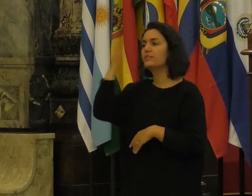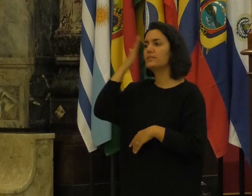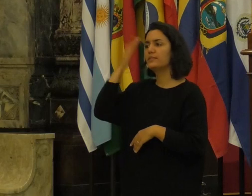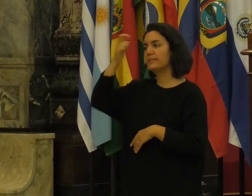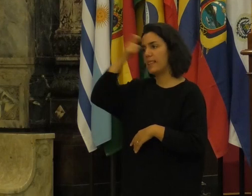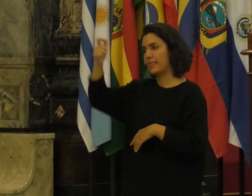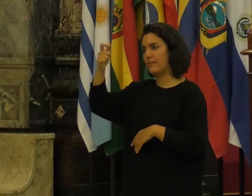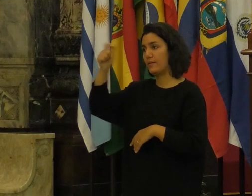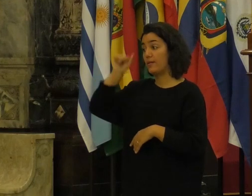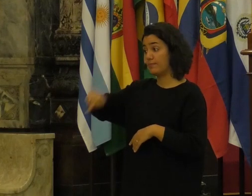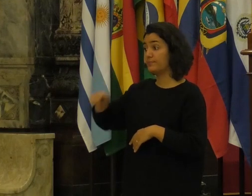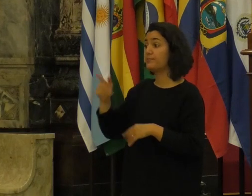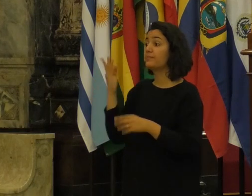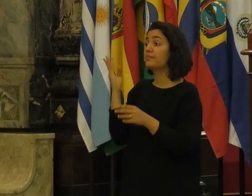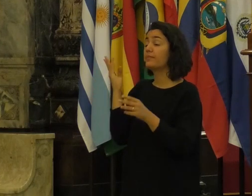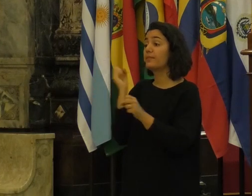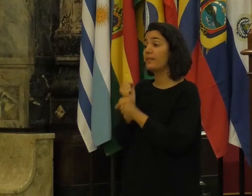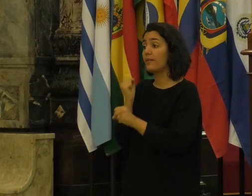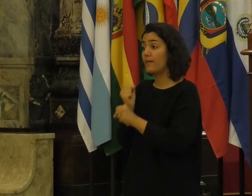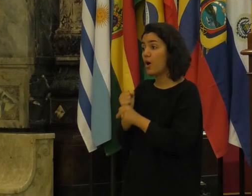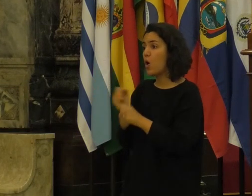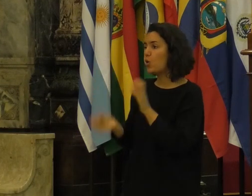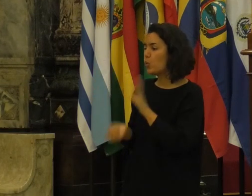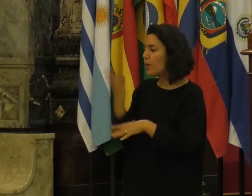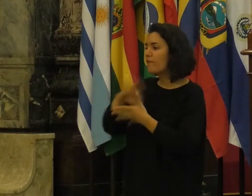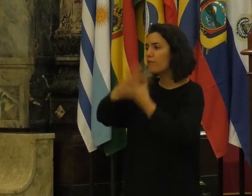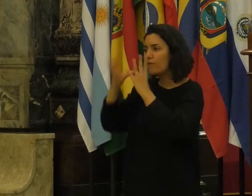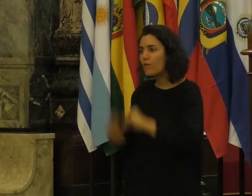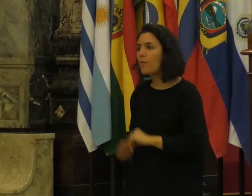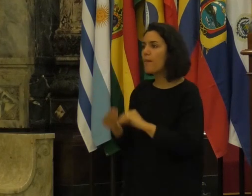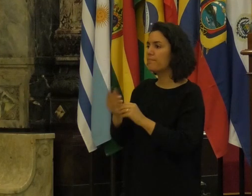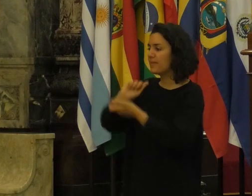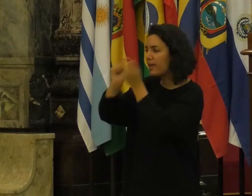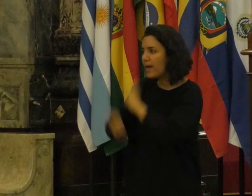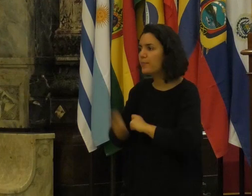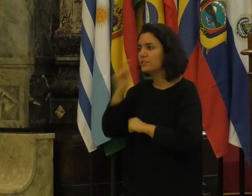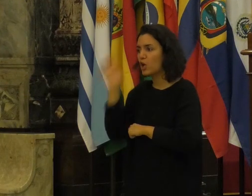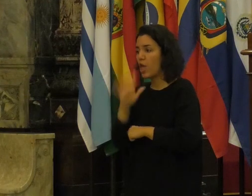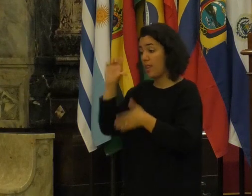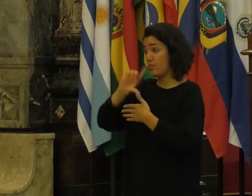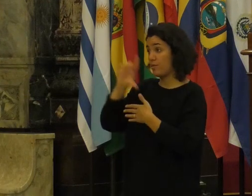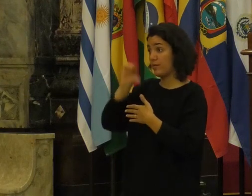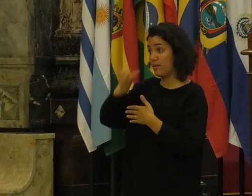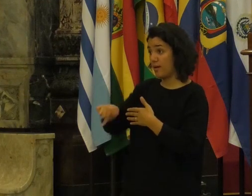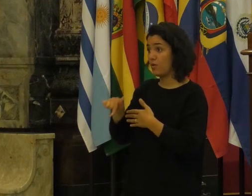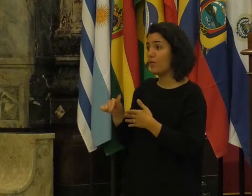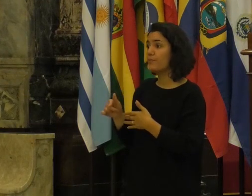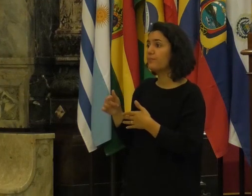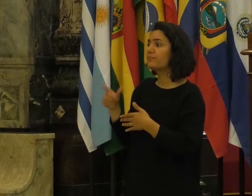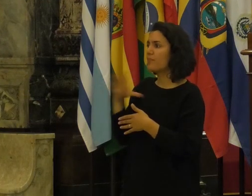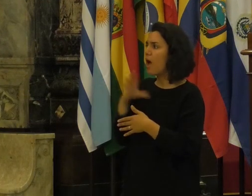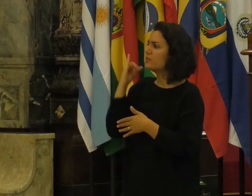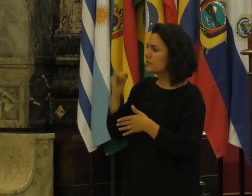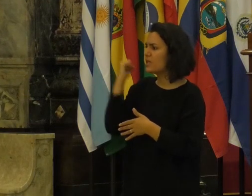Este trabajo que se denomina Las nuevas dinámicas del conocimiento científico y su impacto en la psicología latinoamericana destaca que las demandas de